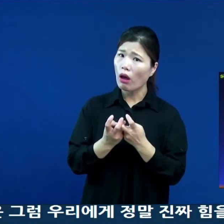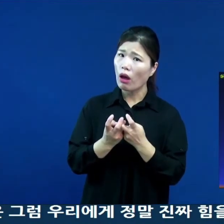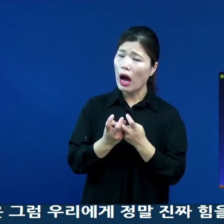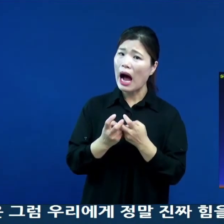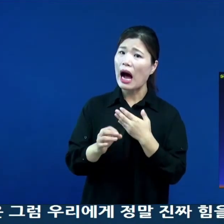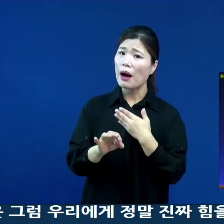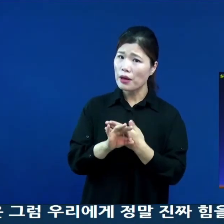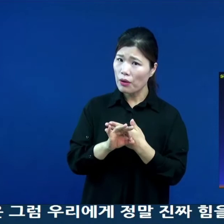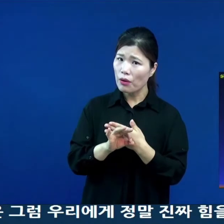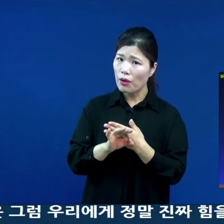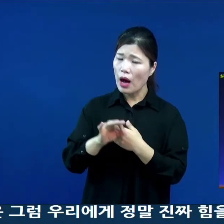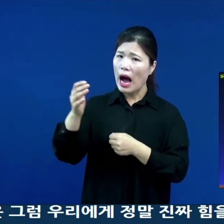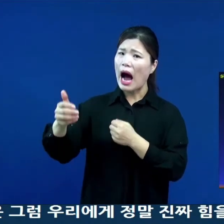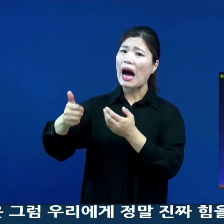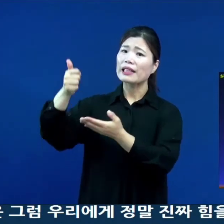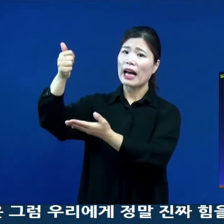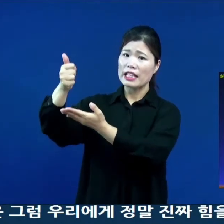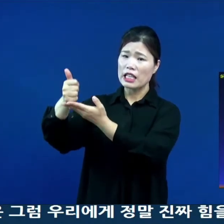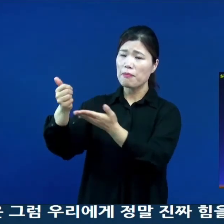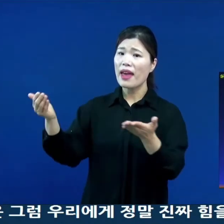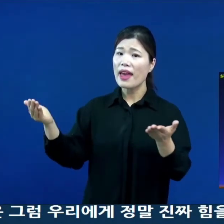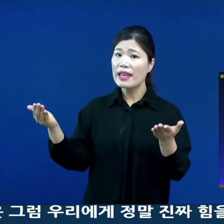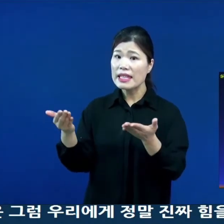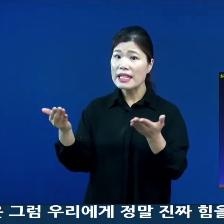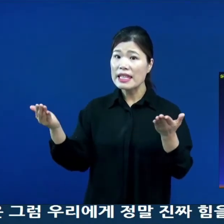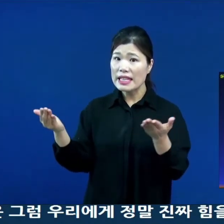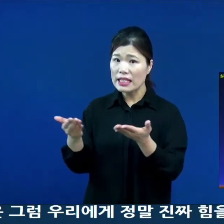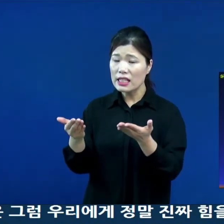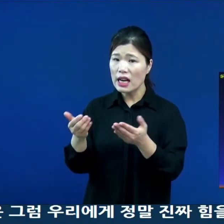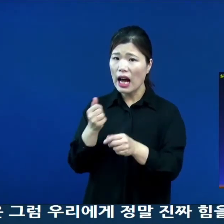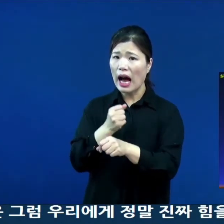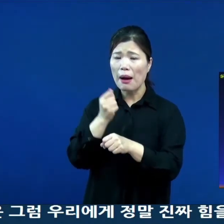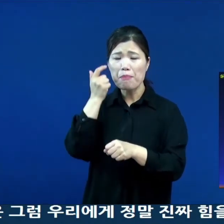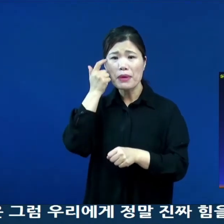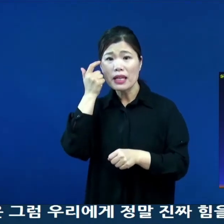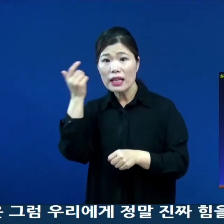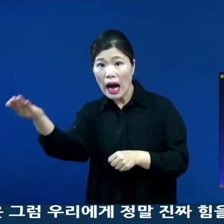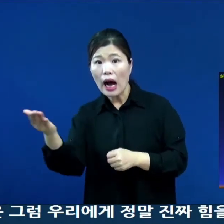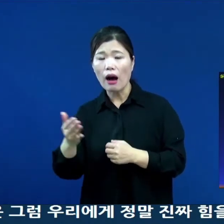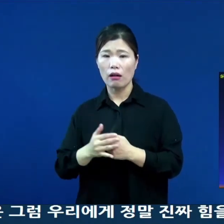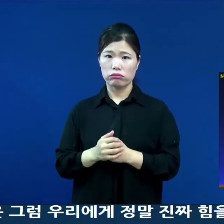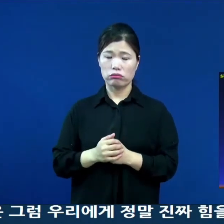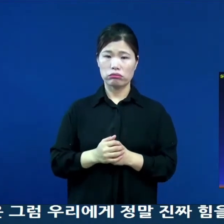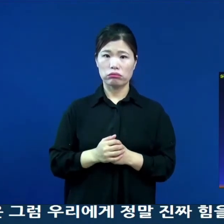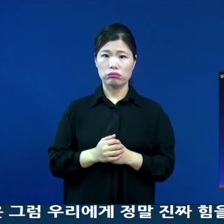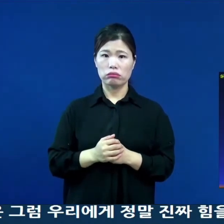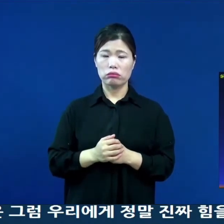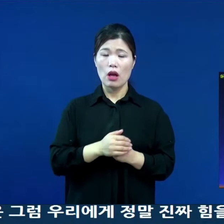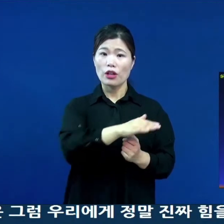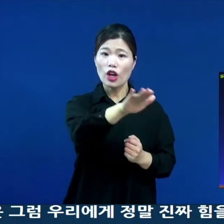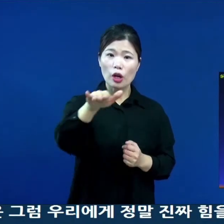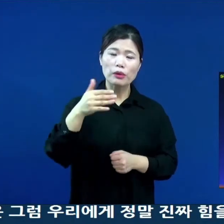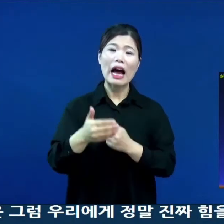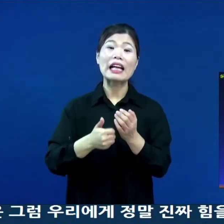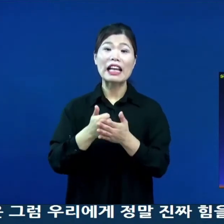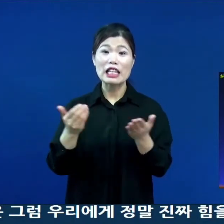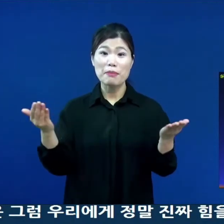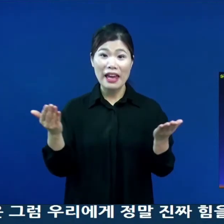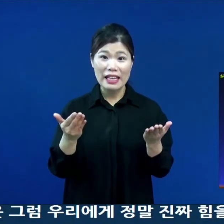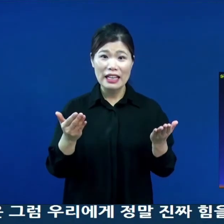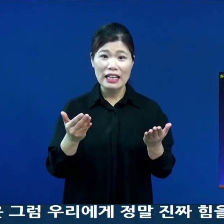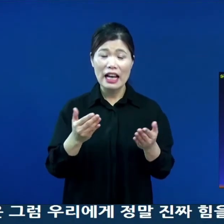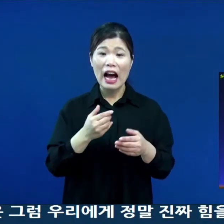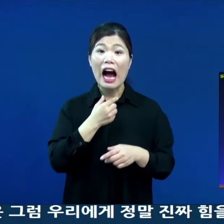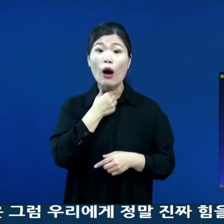하여야 하나님의 일을 하오리까? 여러분, 하나님의 일 하고 싶은